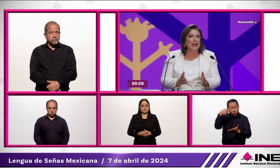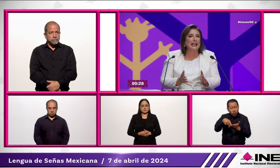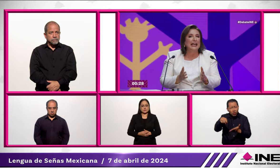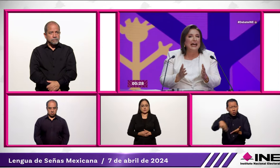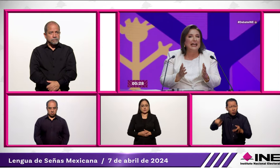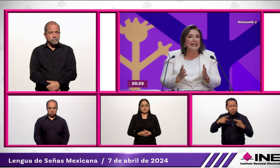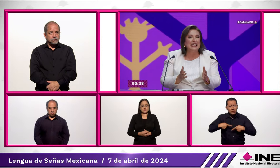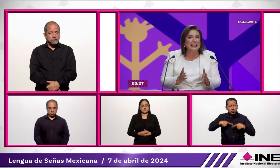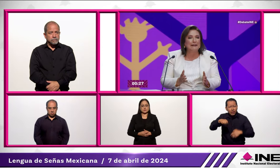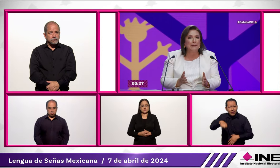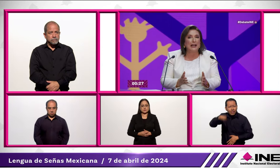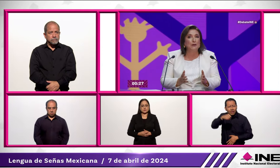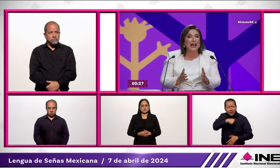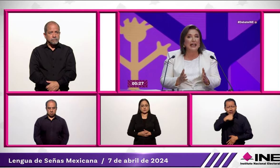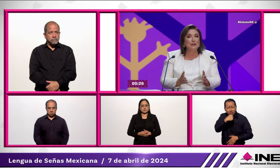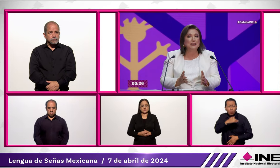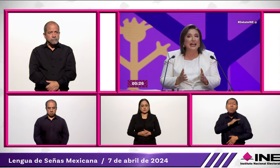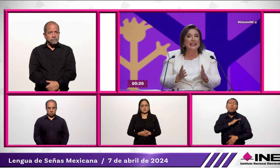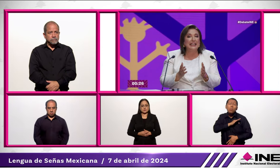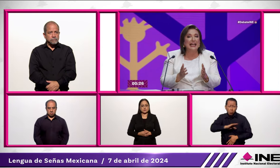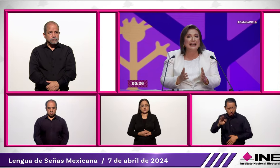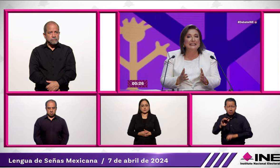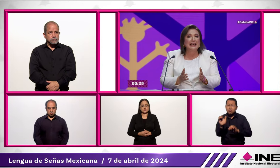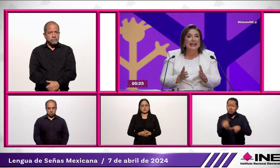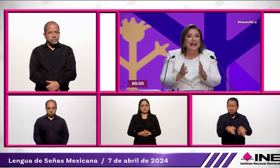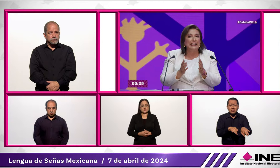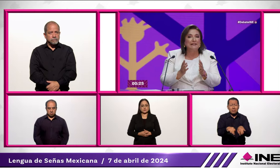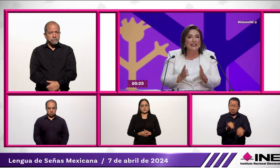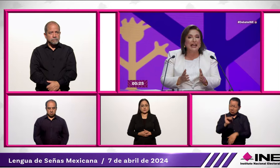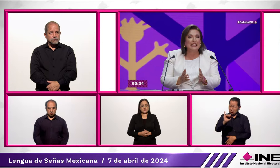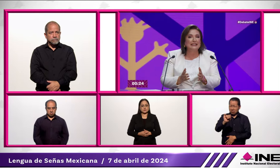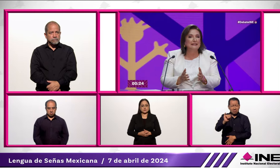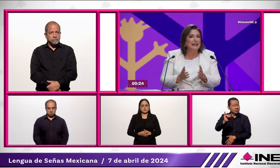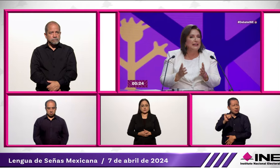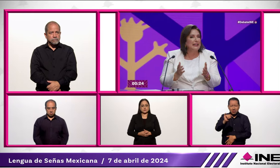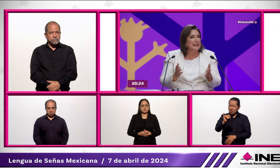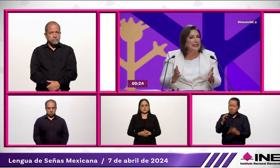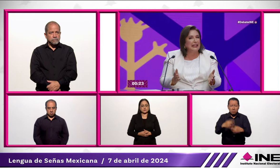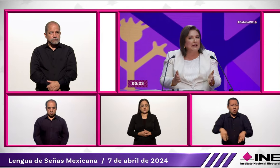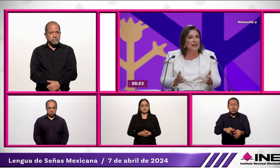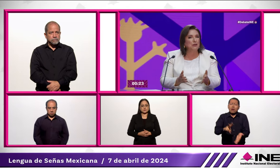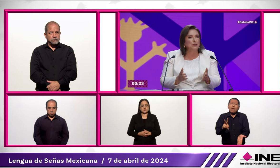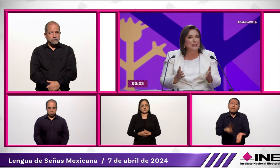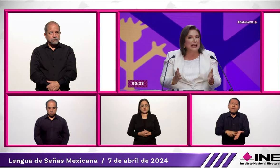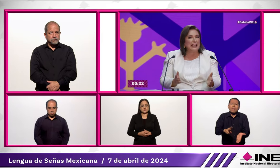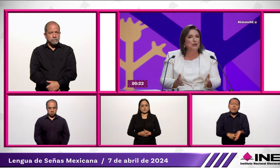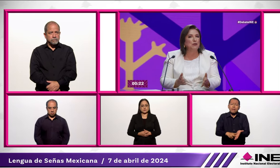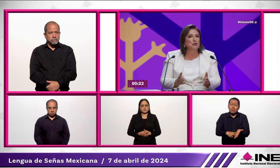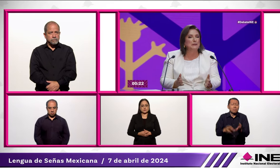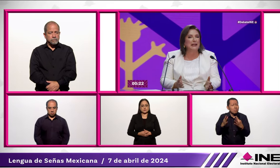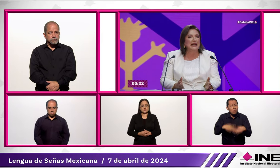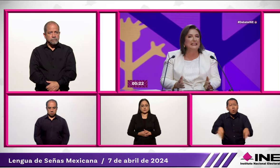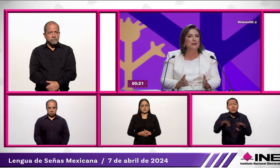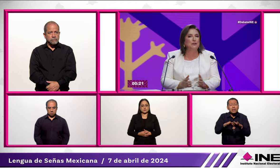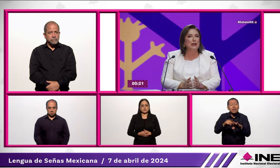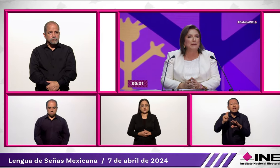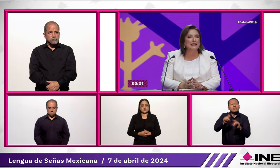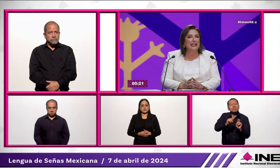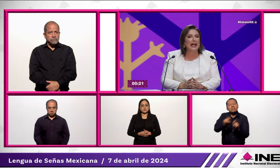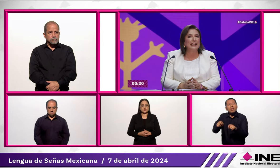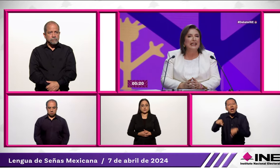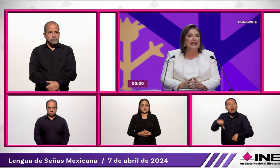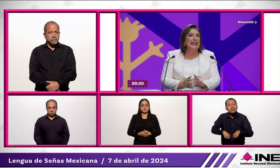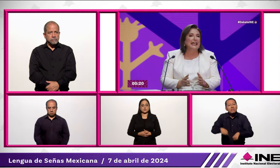mercado laboral. Hay que revalorarlos, hay que darles actividades que tienen que ver con su talento, con su experiencia, con